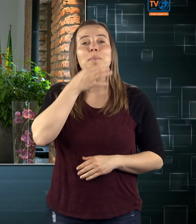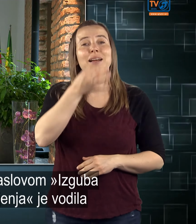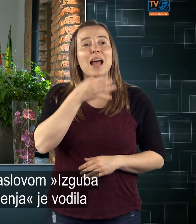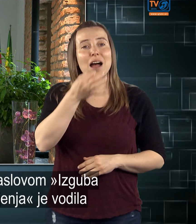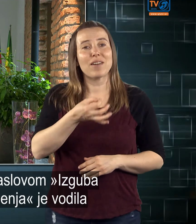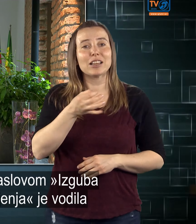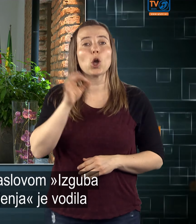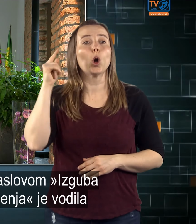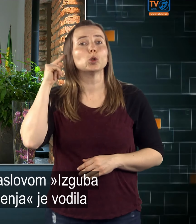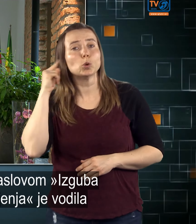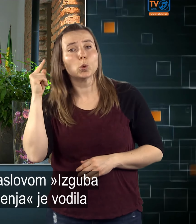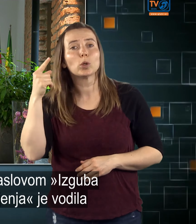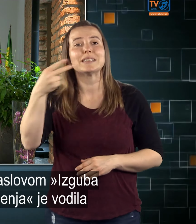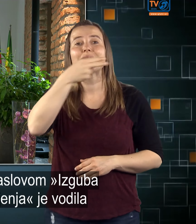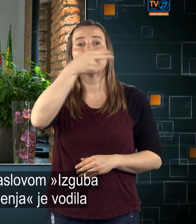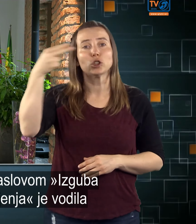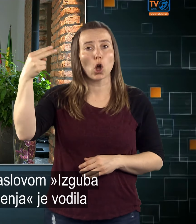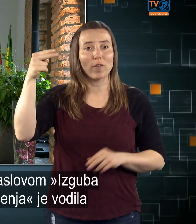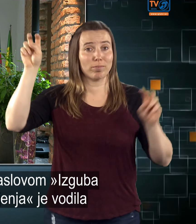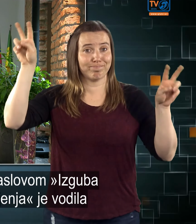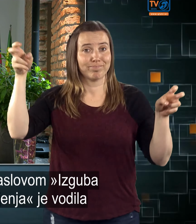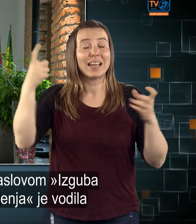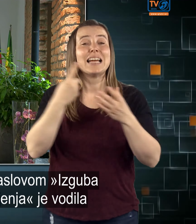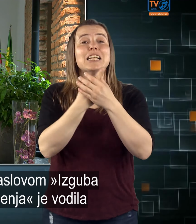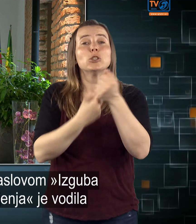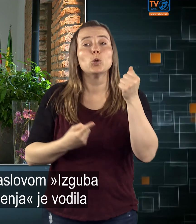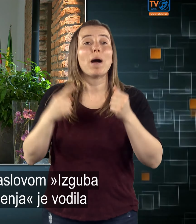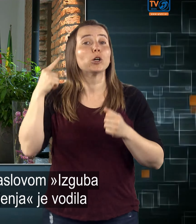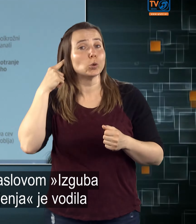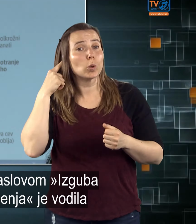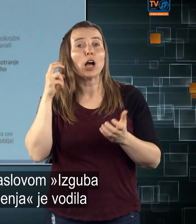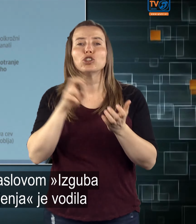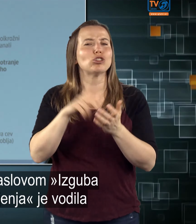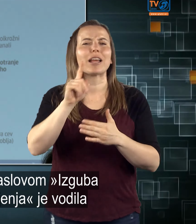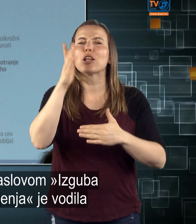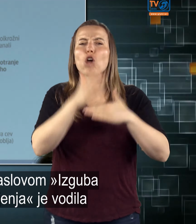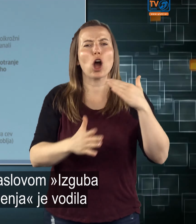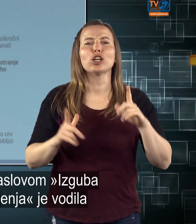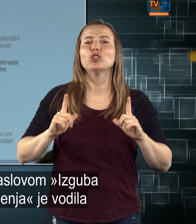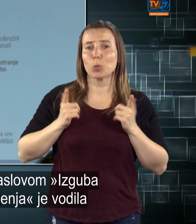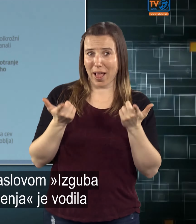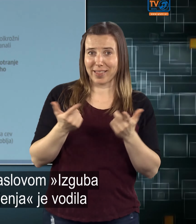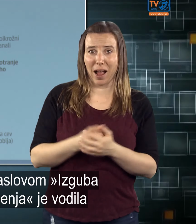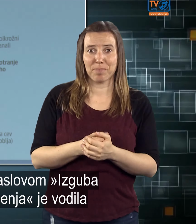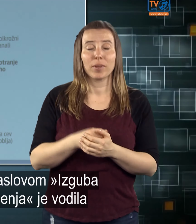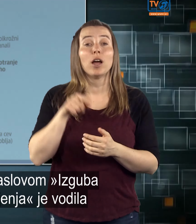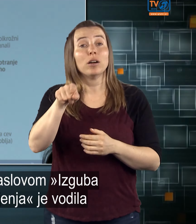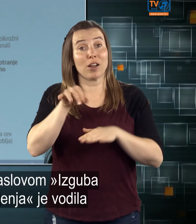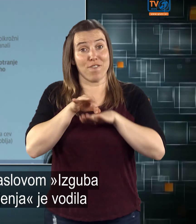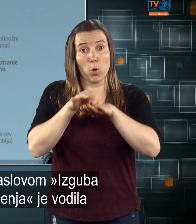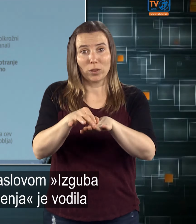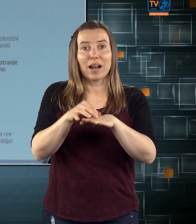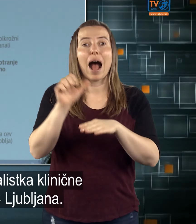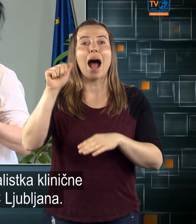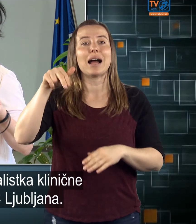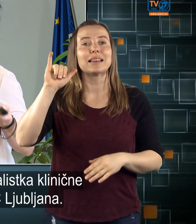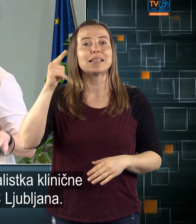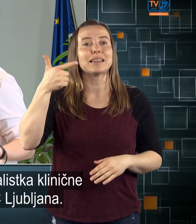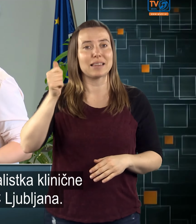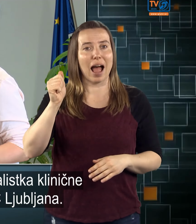Predavanje o sluhu z naslovom Izguba sluha še ni konec življenja je vodila Anita Kastelic,